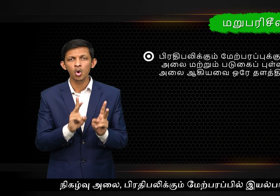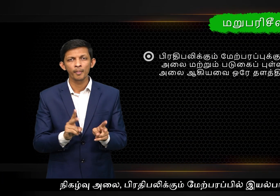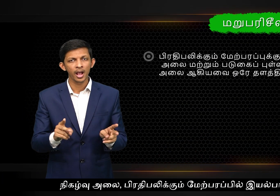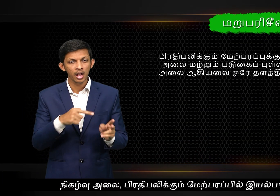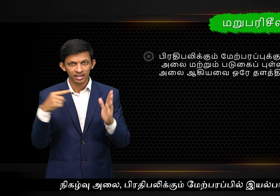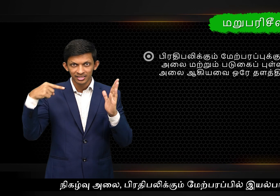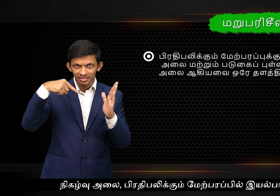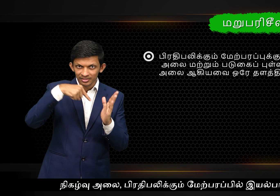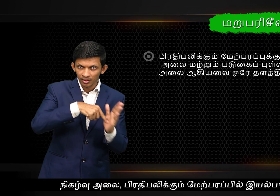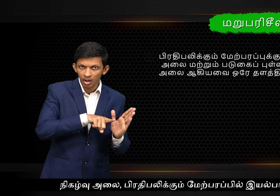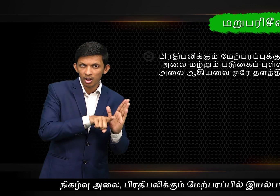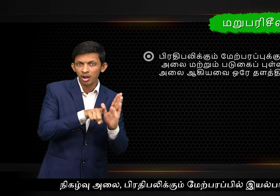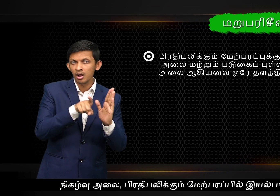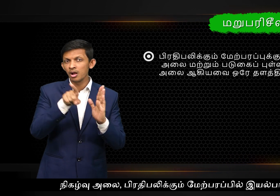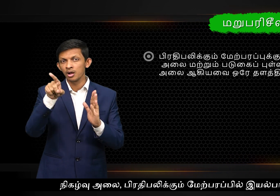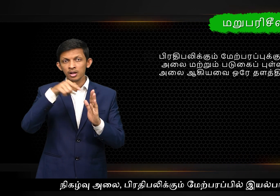மேற்பரப்பில் இயல்பானது மற்றும்